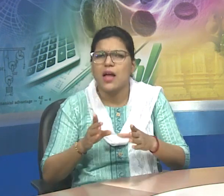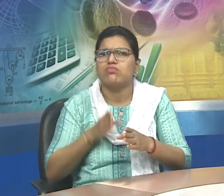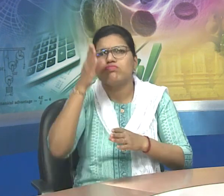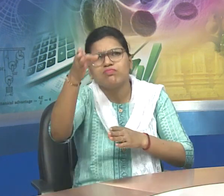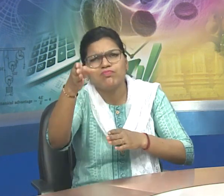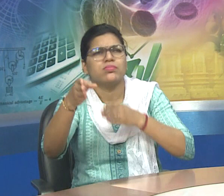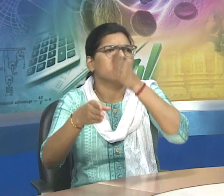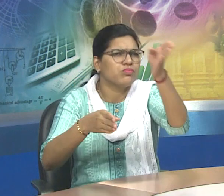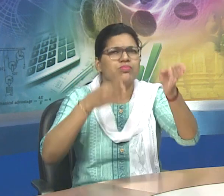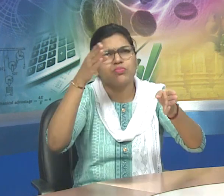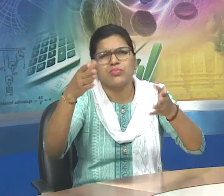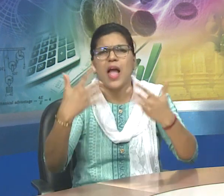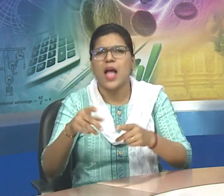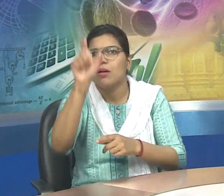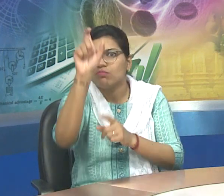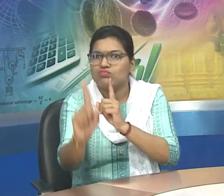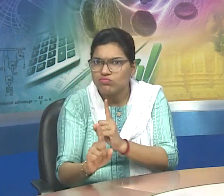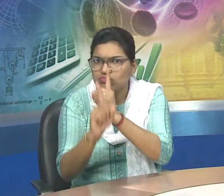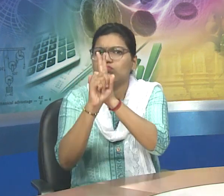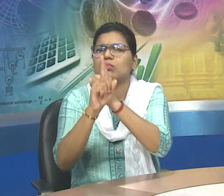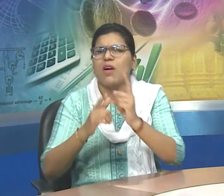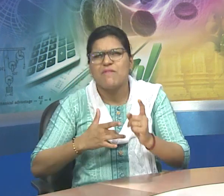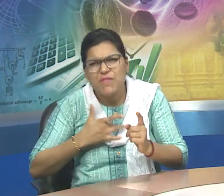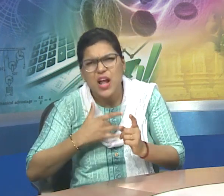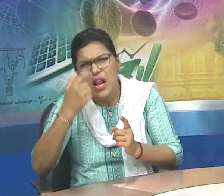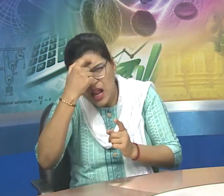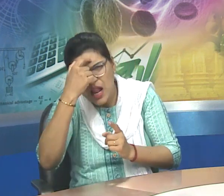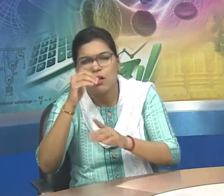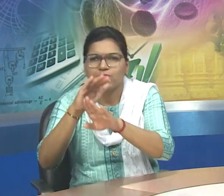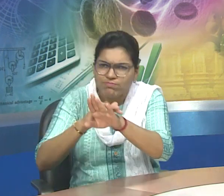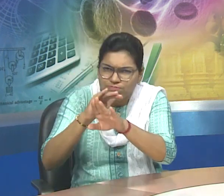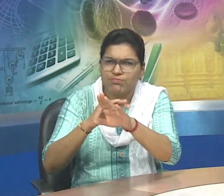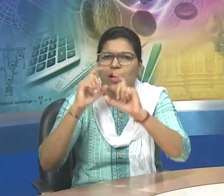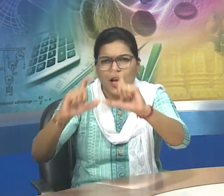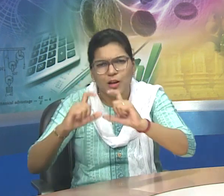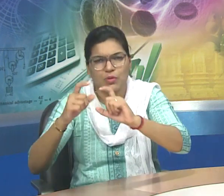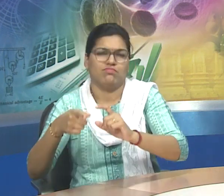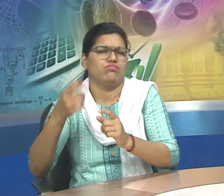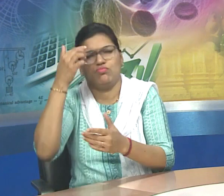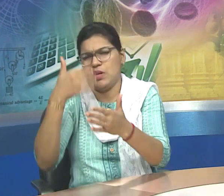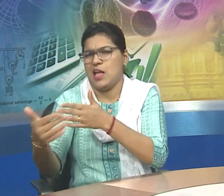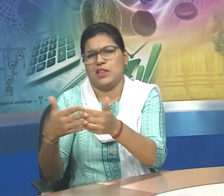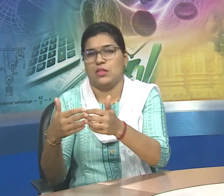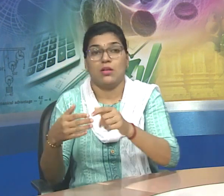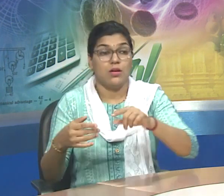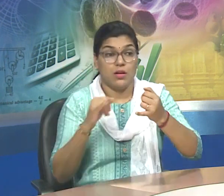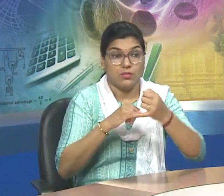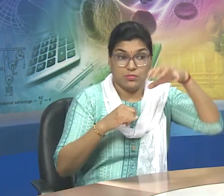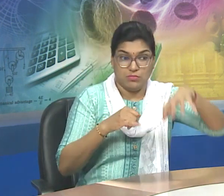उनको इतनी स्वतंत्रता है कि वे अपना कानून, अपने देश का जो कानून है वे स्वयं बना सकते हैं,